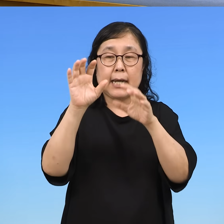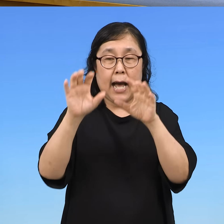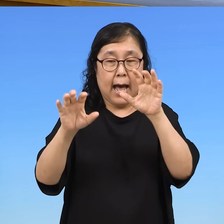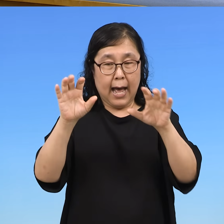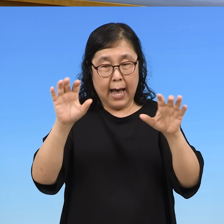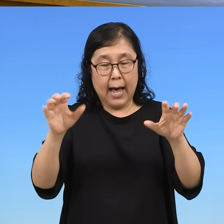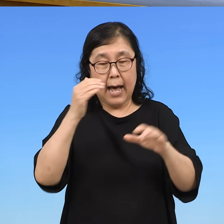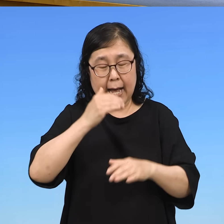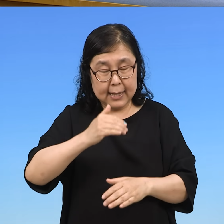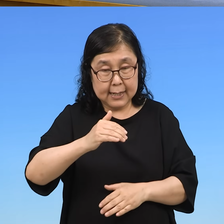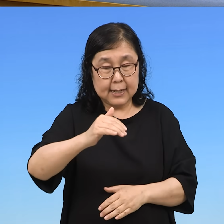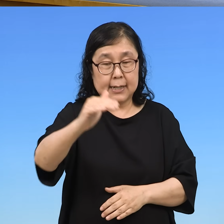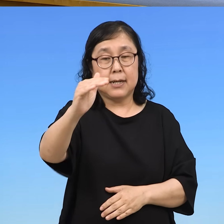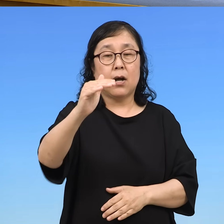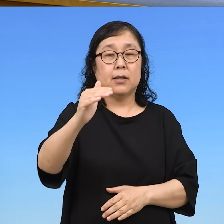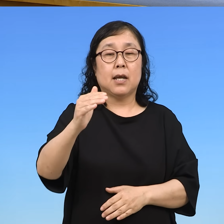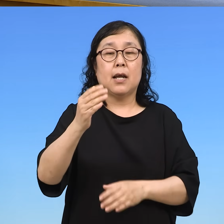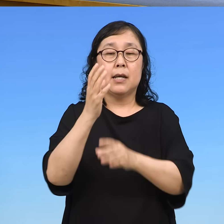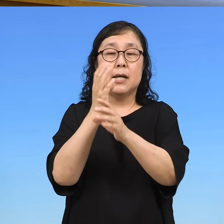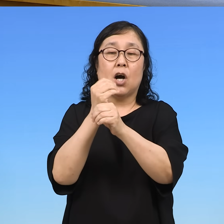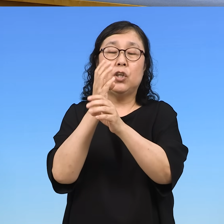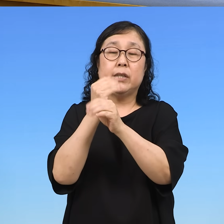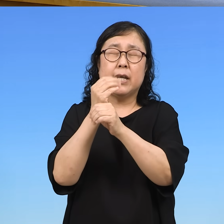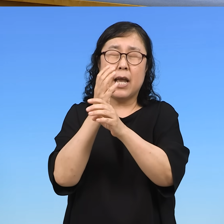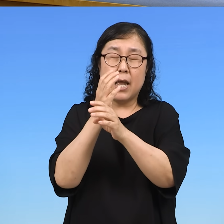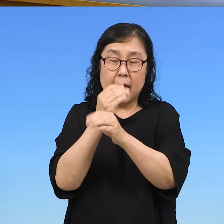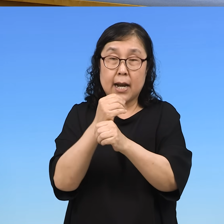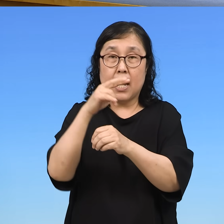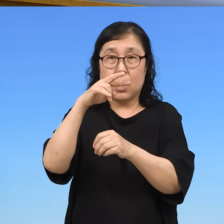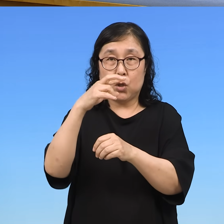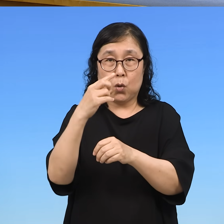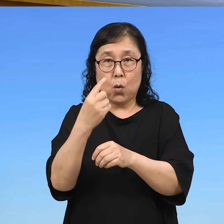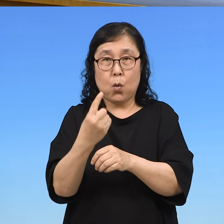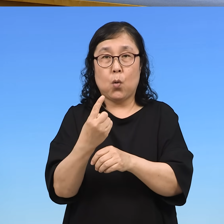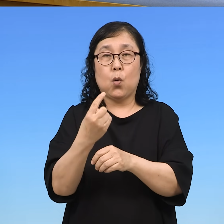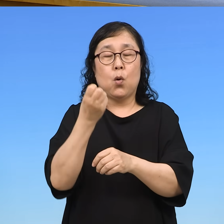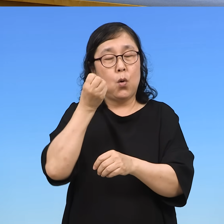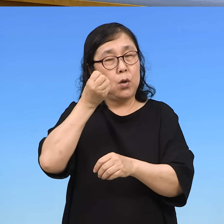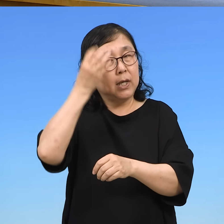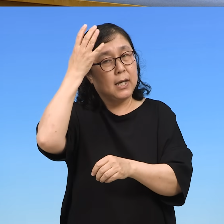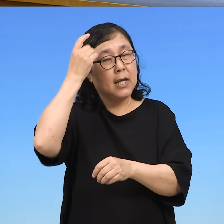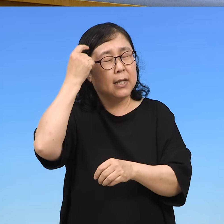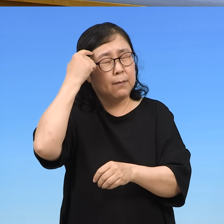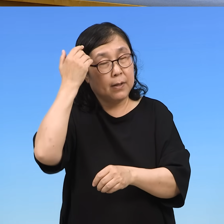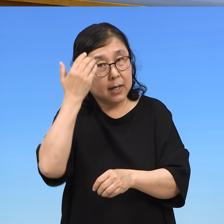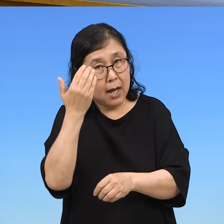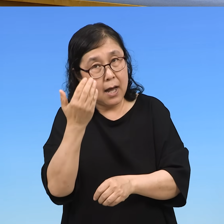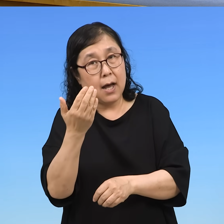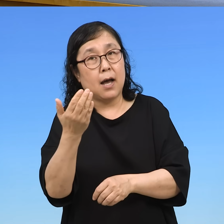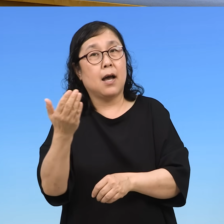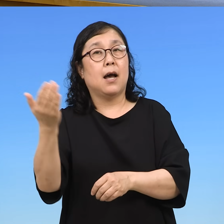은혜, 어디 간들 언제인들